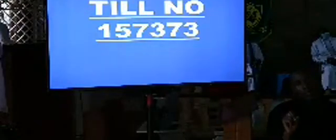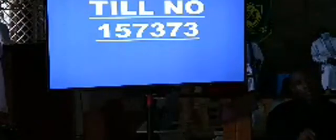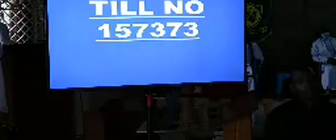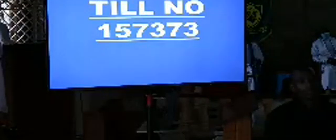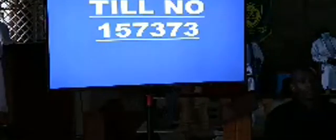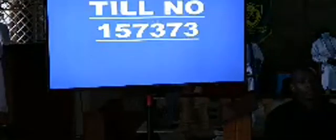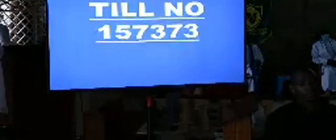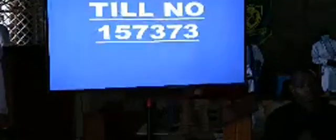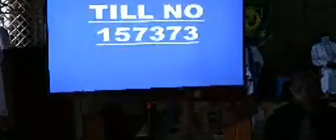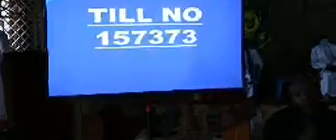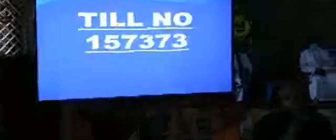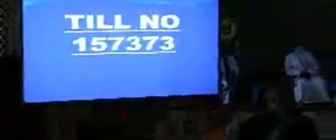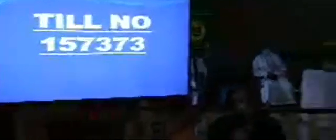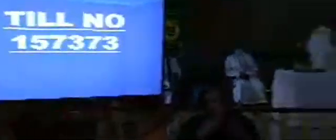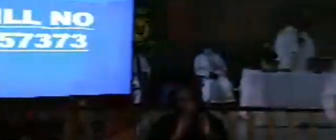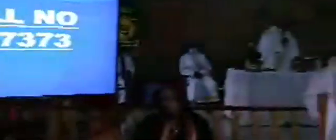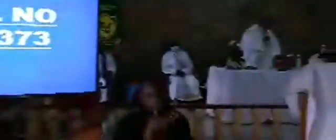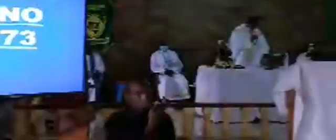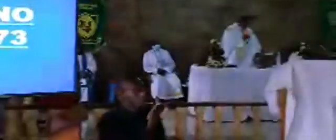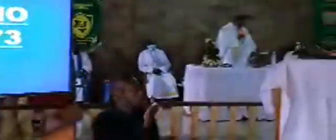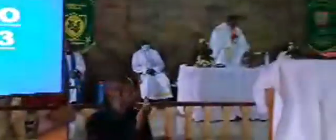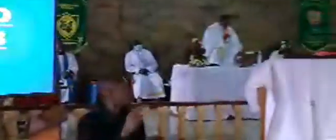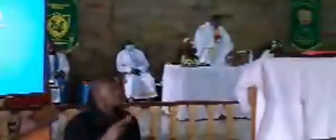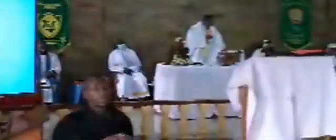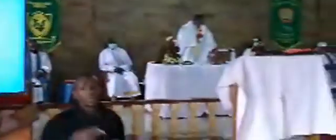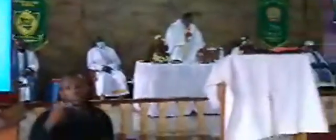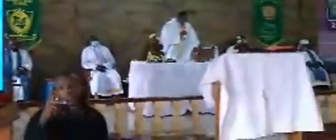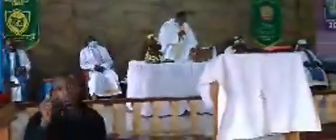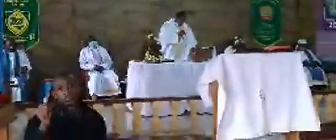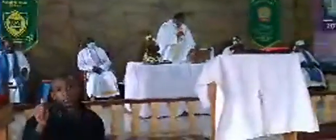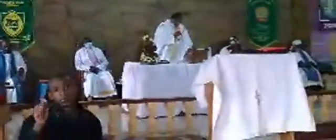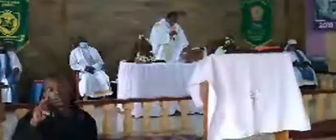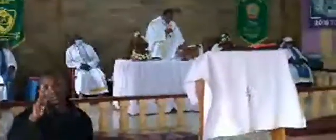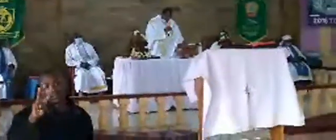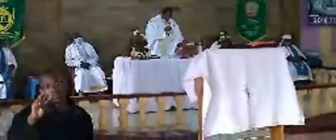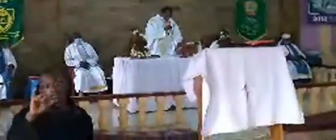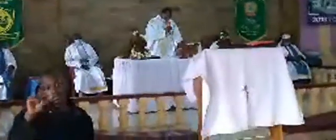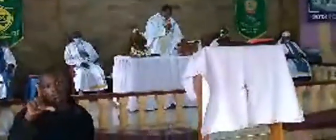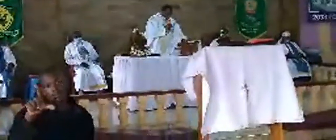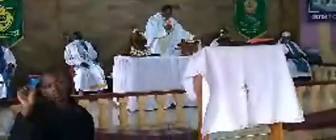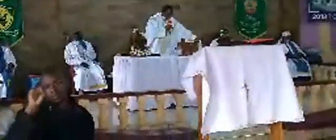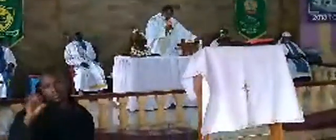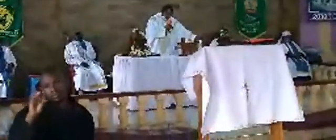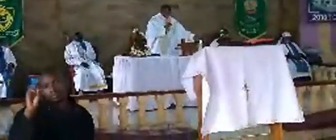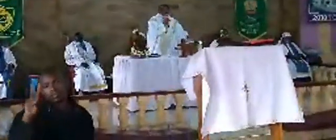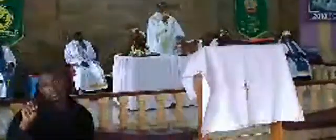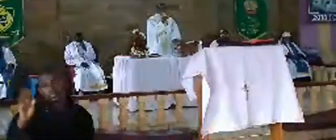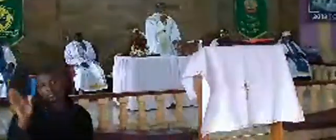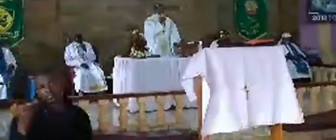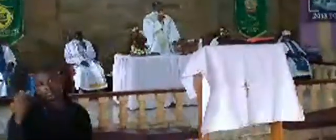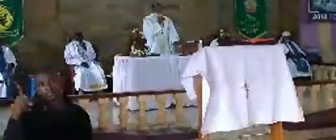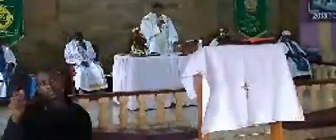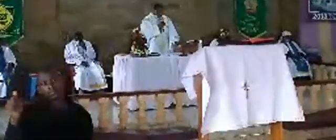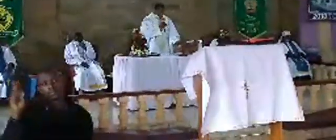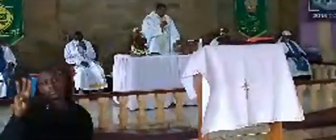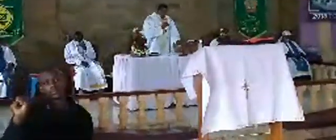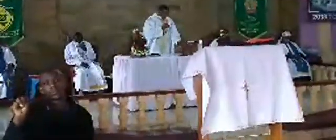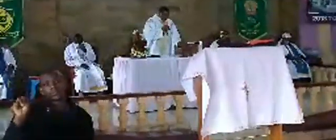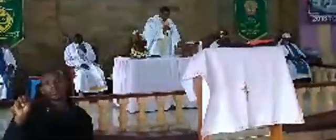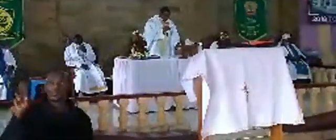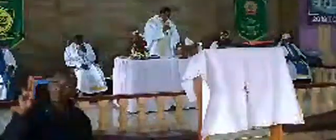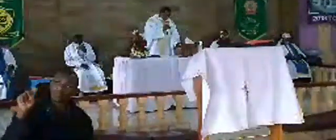turathimwo nie nanie njetagwo Wilson kama wa Mwangi na ninyendete Mwathani Jesu ni kuhonokia na ni undu wa wega